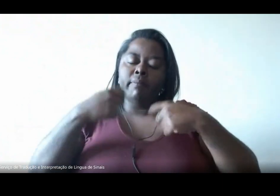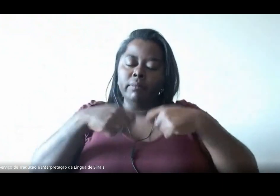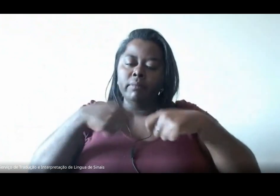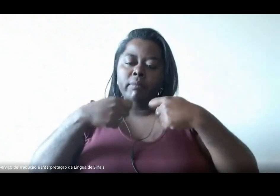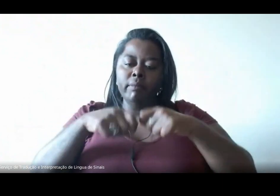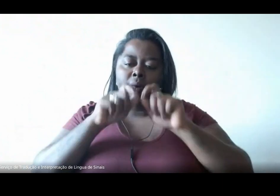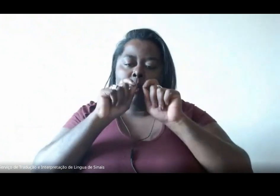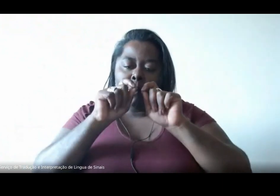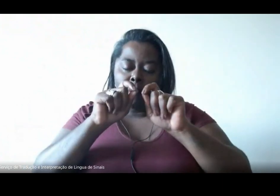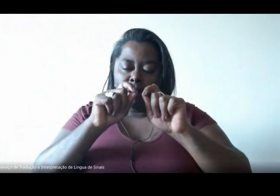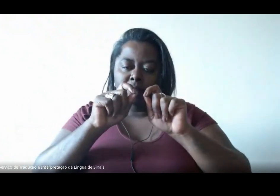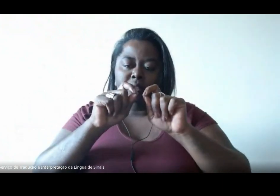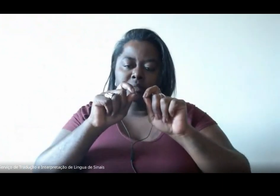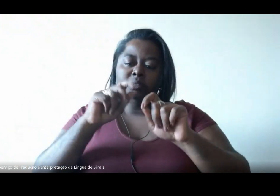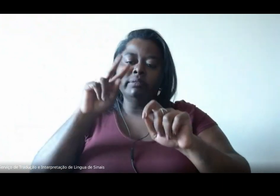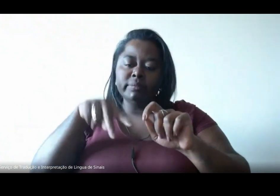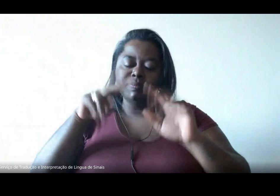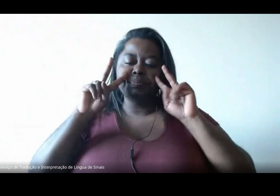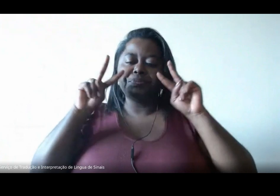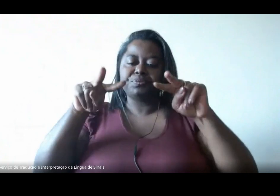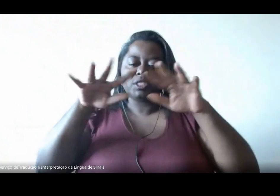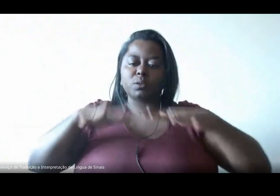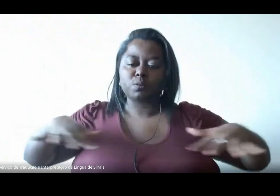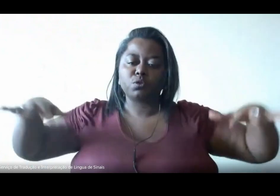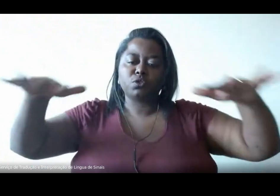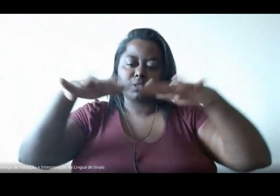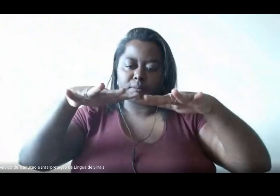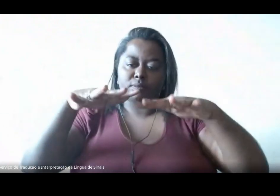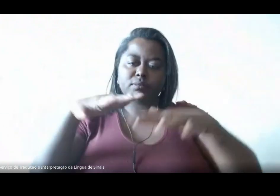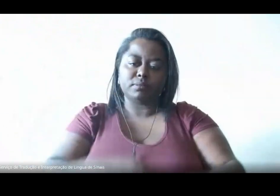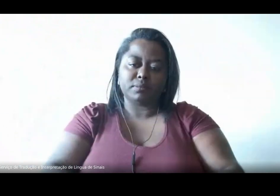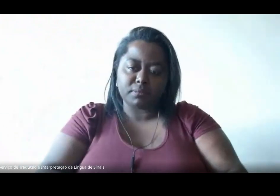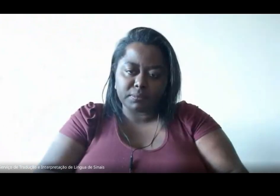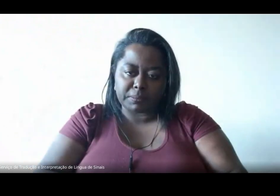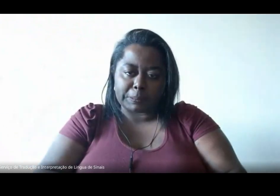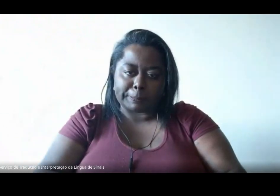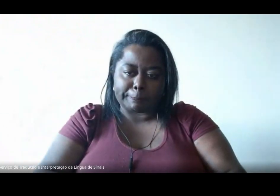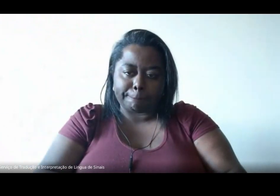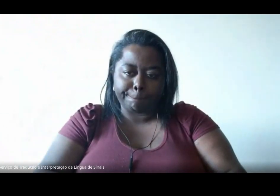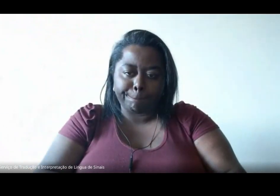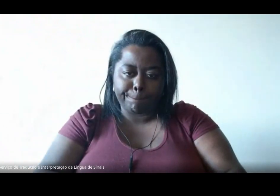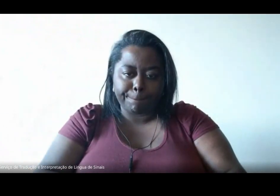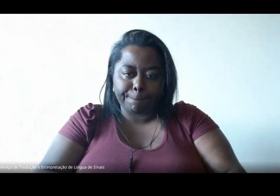maneira mais contundente é essa visão do todo. Né?